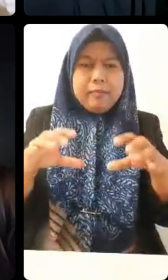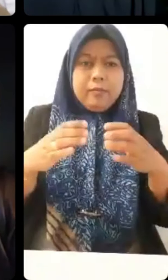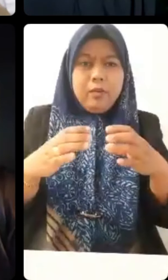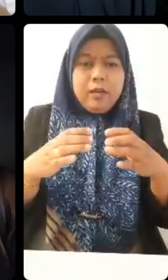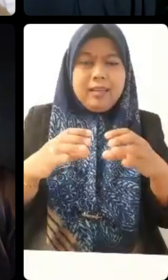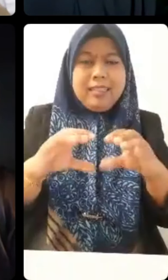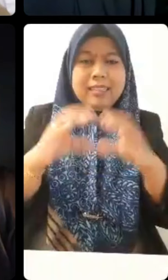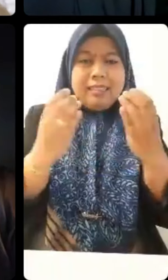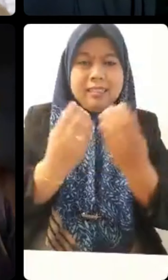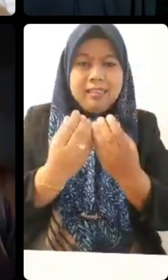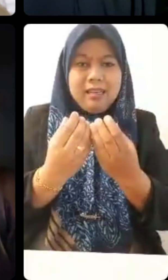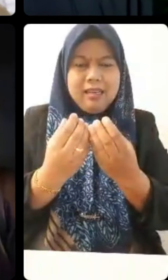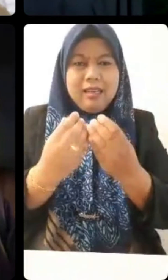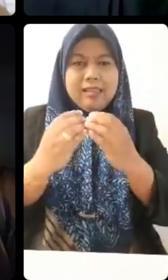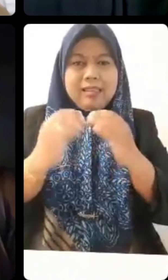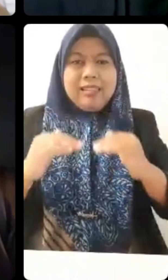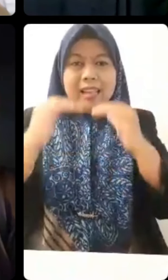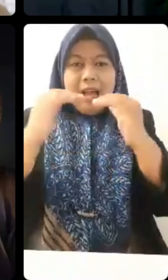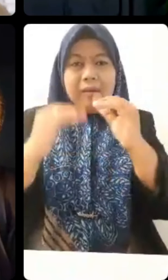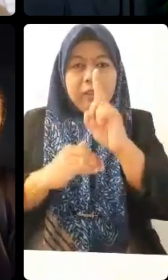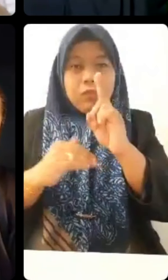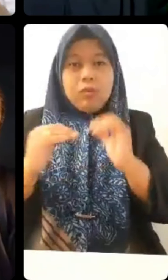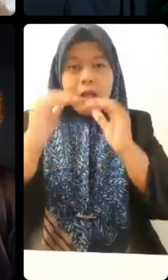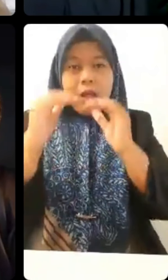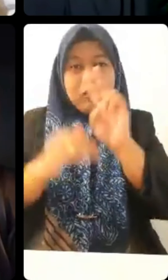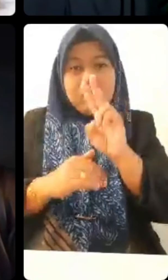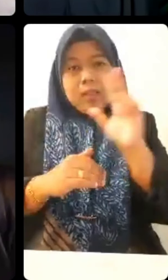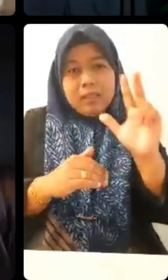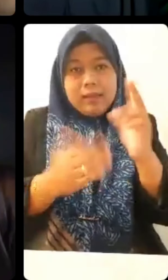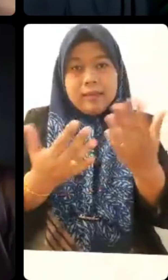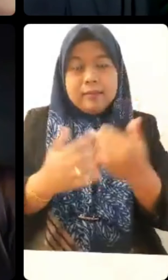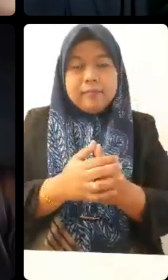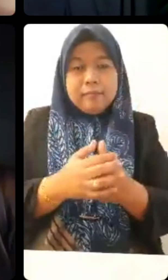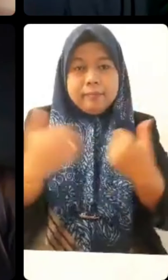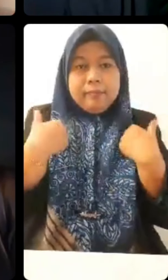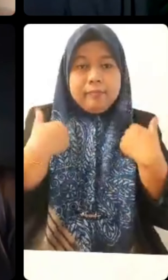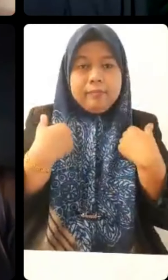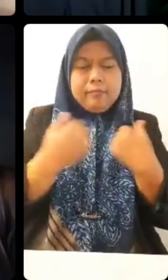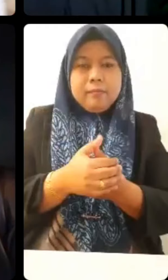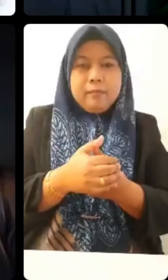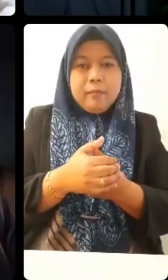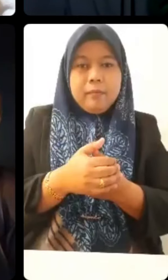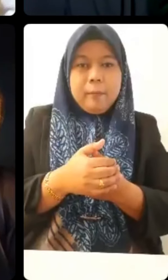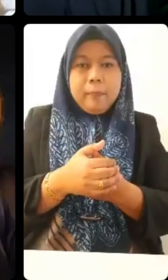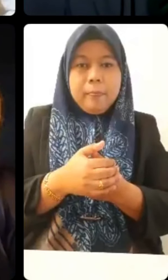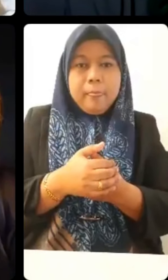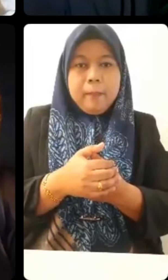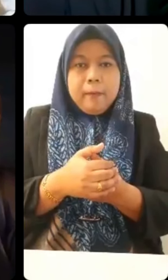tahap 1, tahap 2, tahap 3. Okey, di NESDA sendiri. Malah di setiap negeri-negeri pun